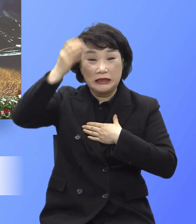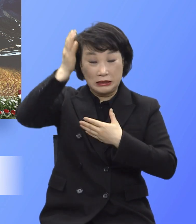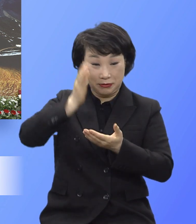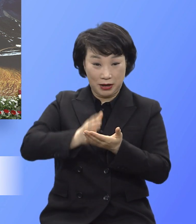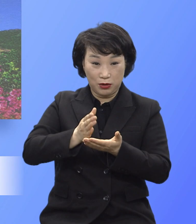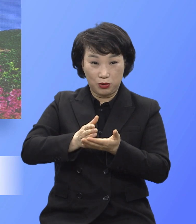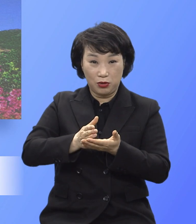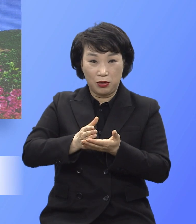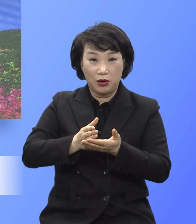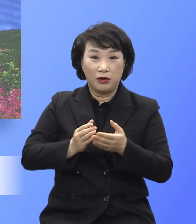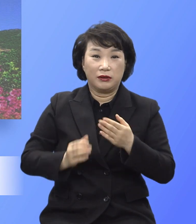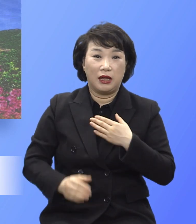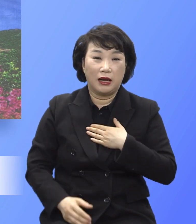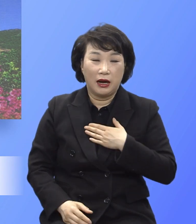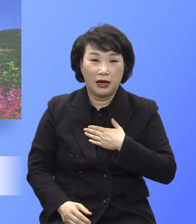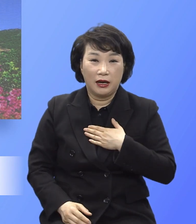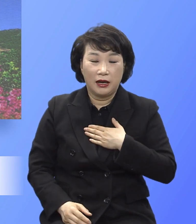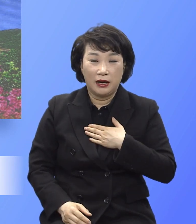망각하지 말고,